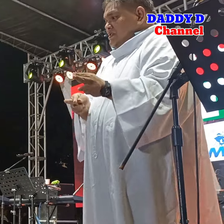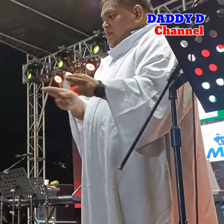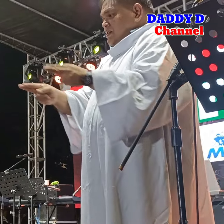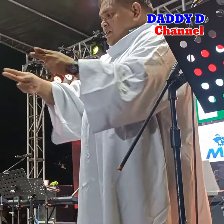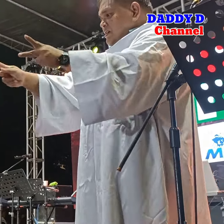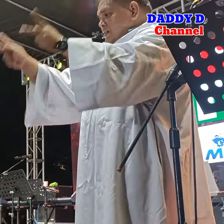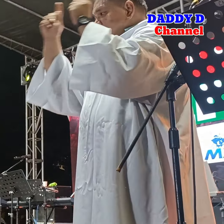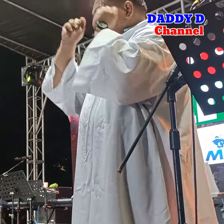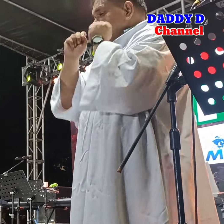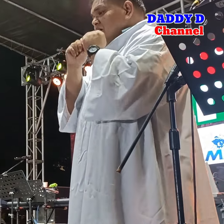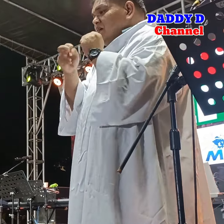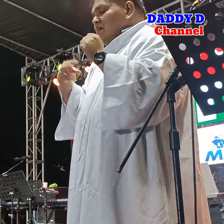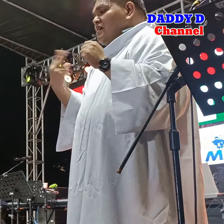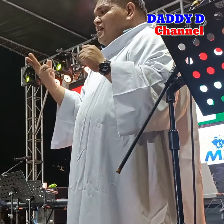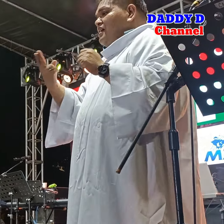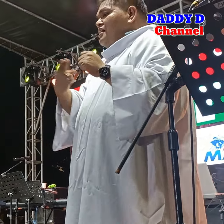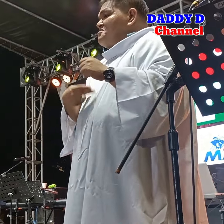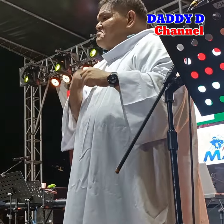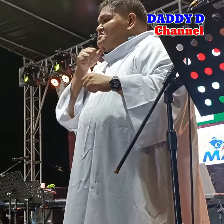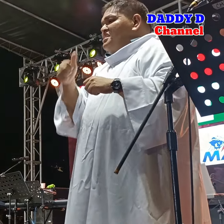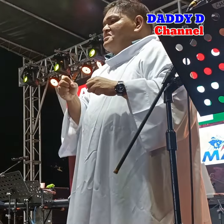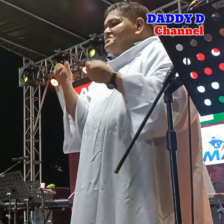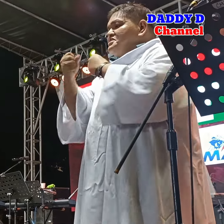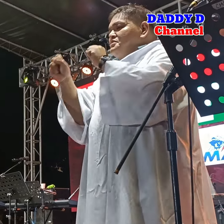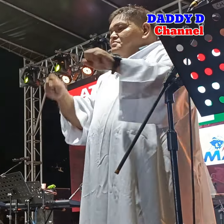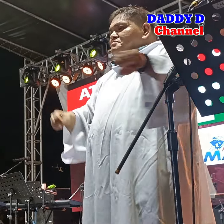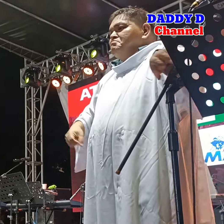At tayo po ang hindi na safe.